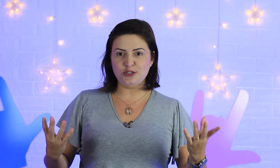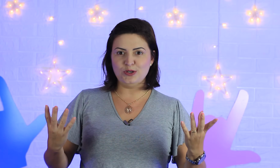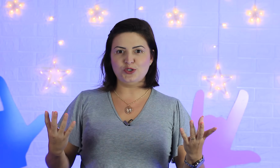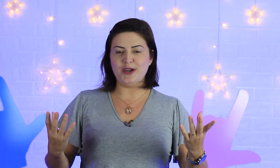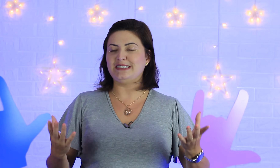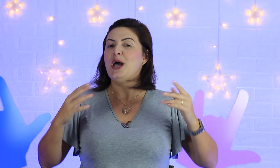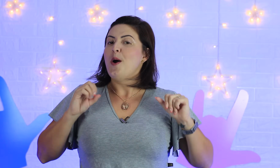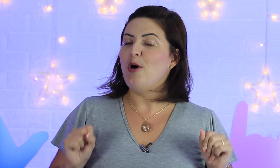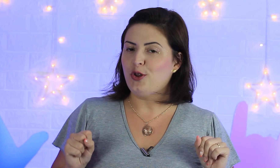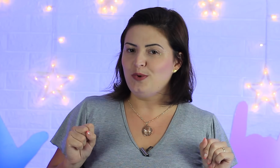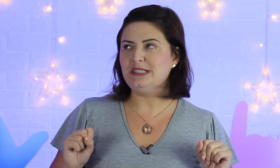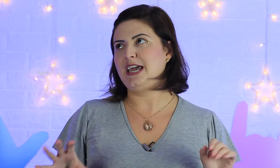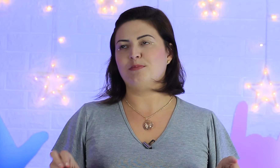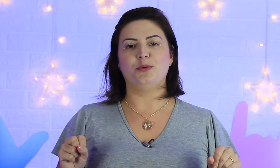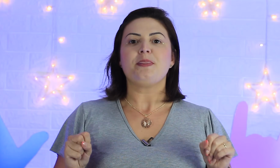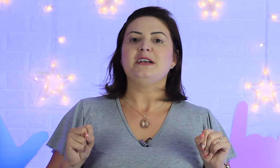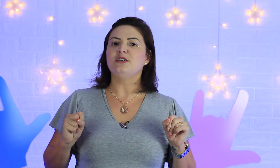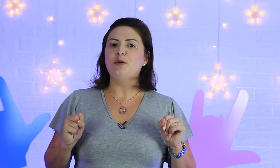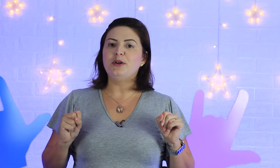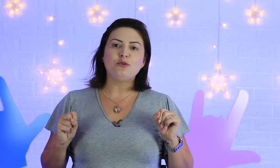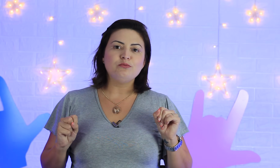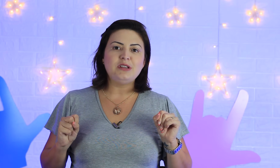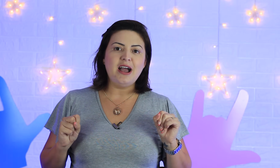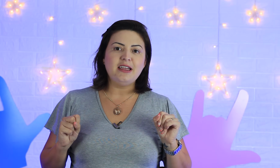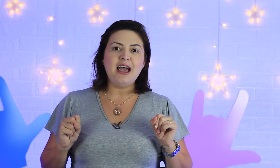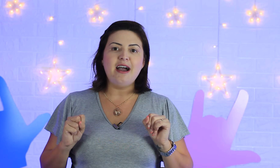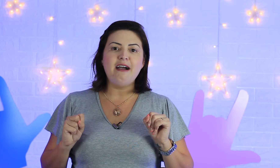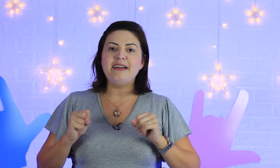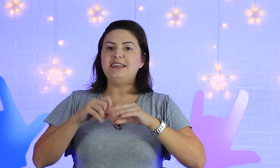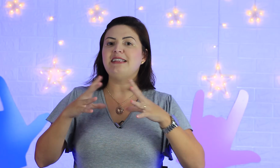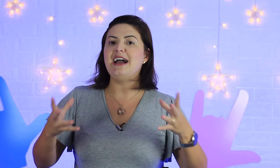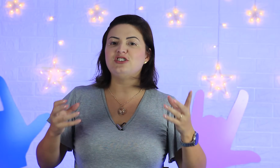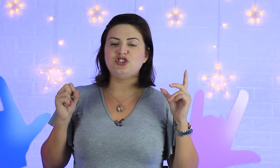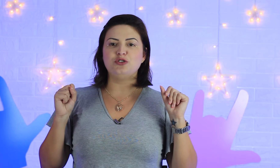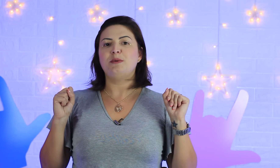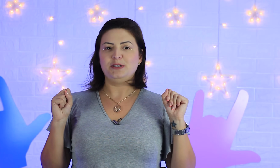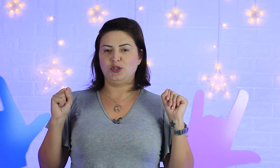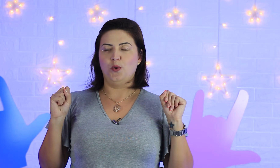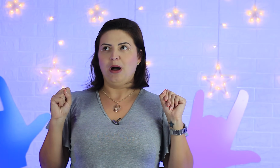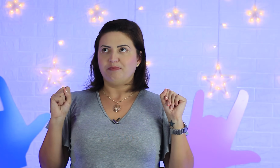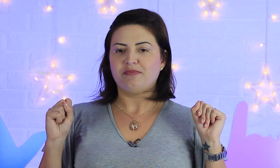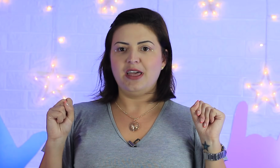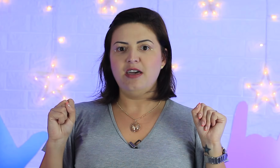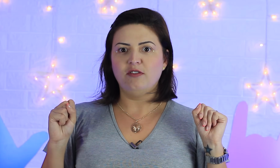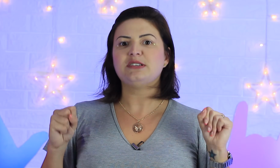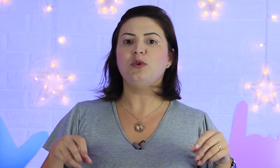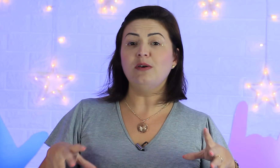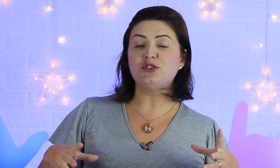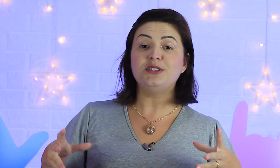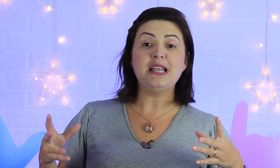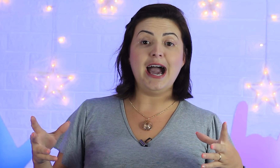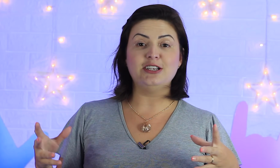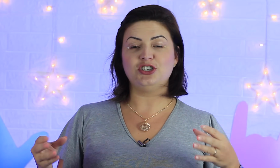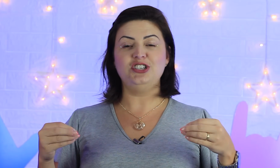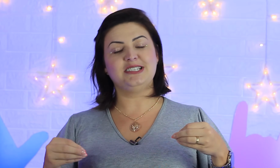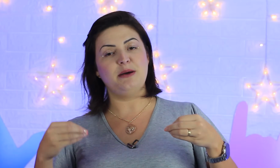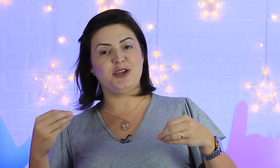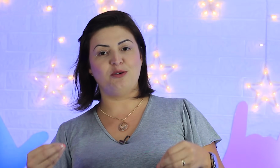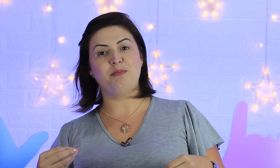situações. Por um exemplo. Se eu vou perguntar a idade de uma pessoa, né? Qual a sua idade? A gente sabe que é uma